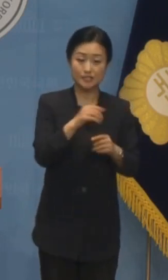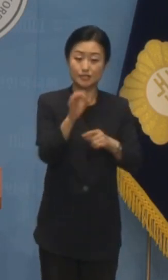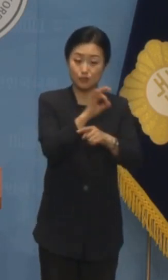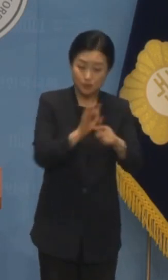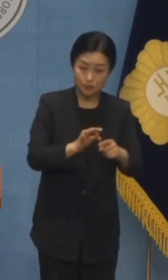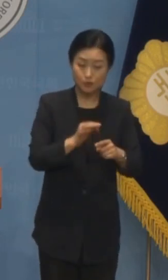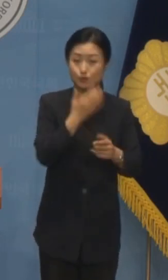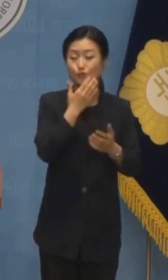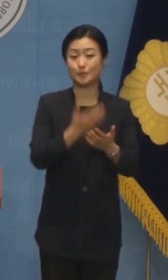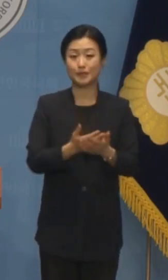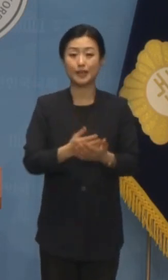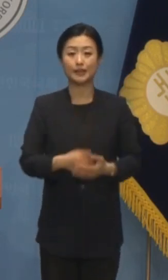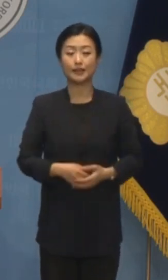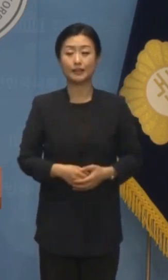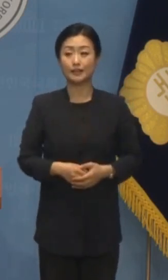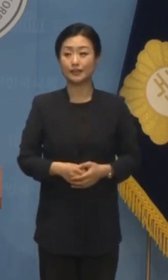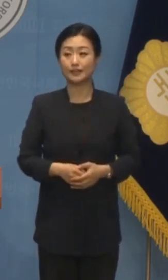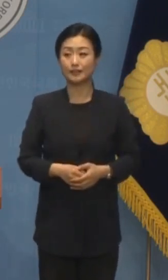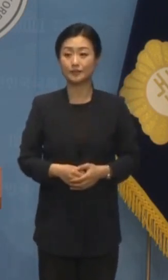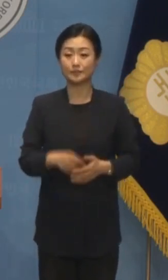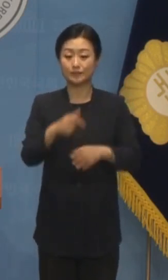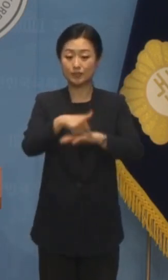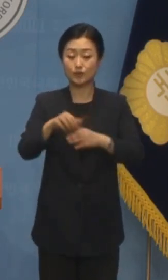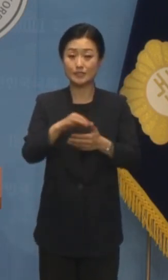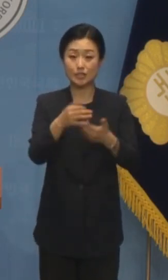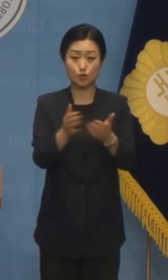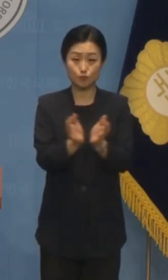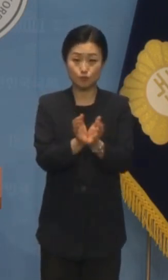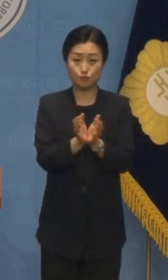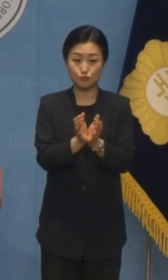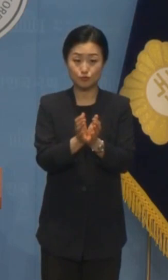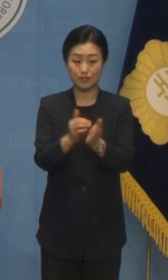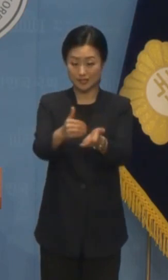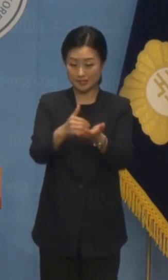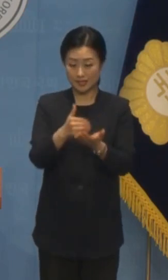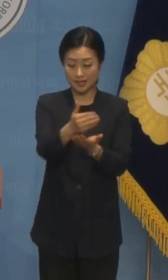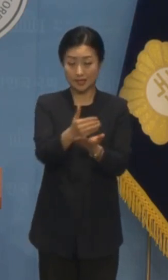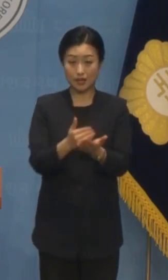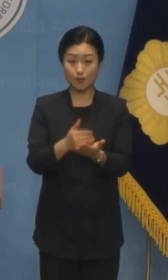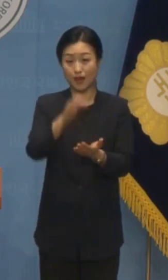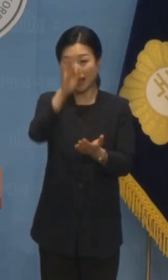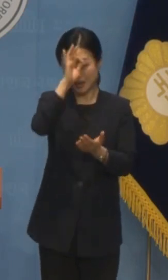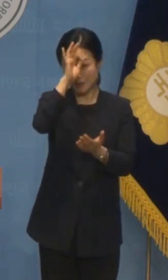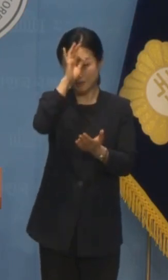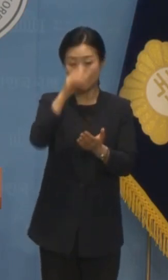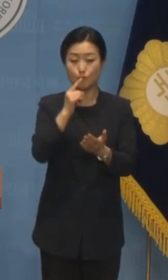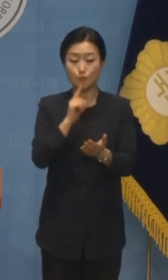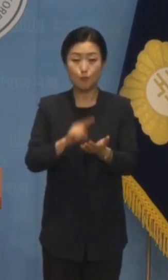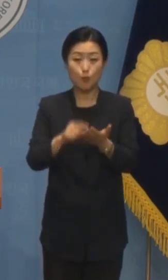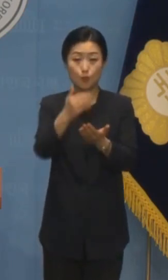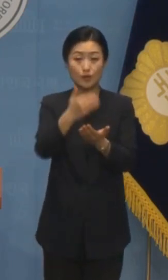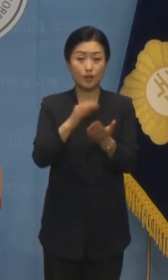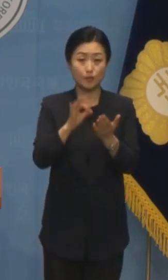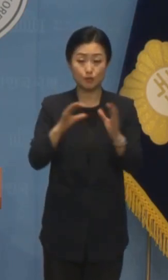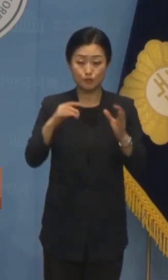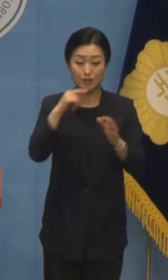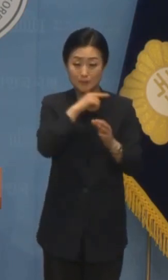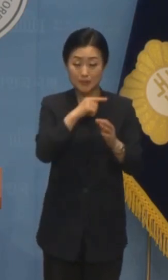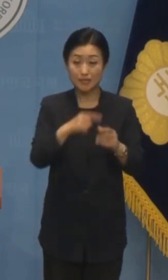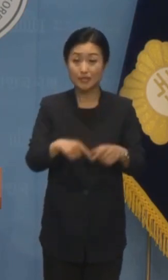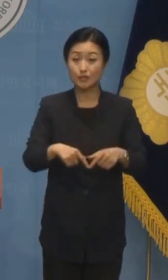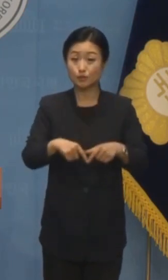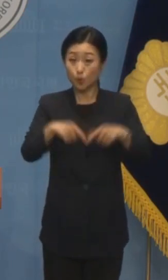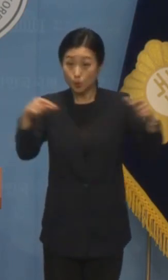중요한 것입니다. 네, 기재부가 기본 데이터를 제공하는 IMF 재정점검 보고서는 국가부채율의 증가